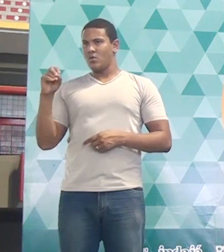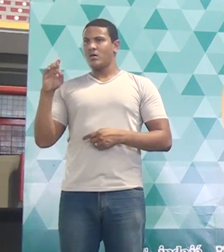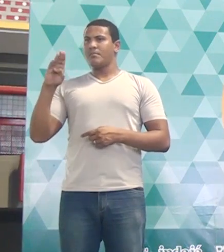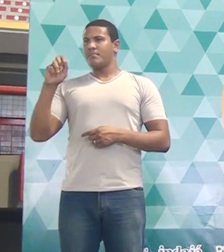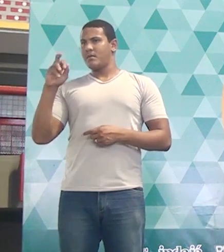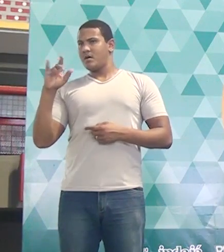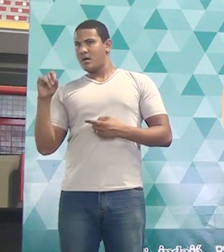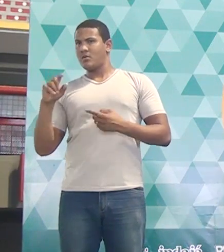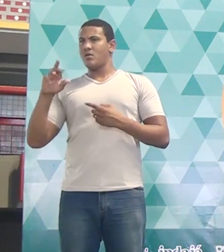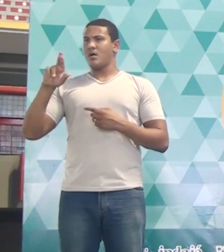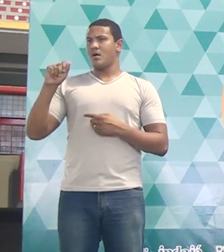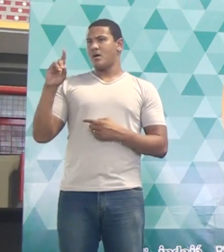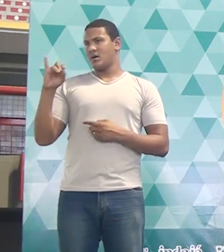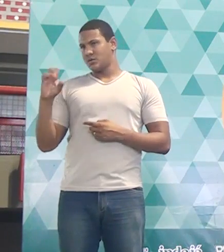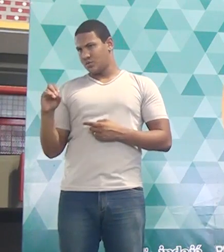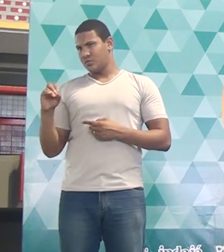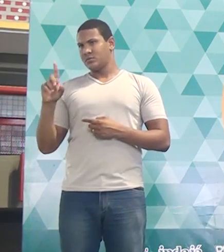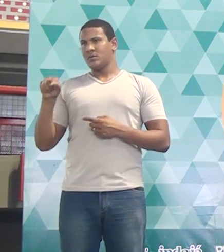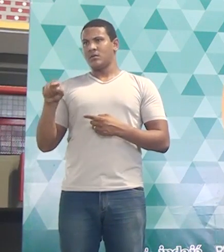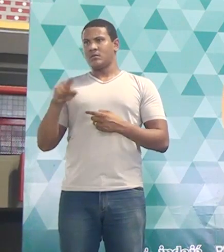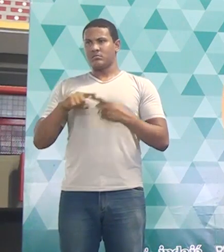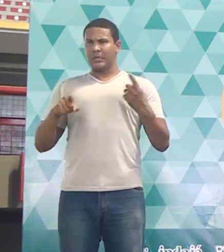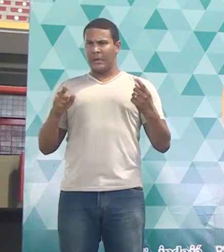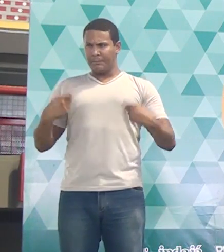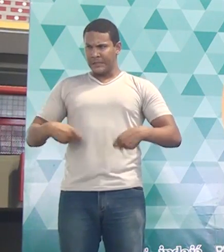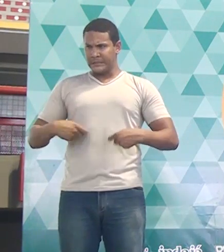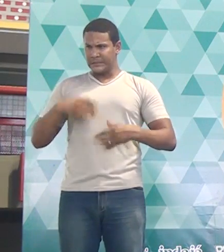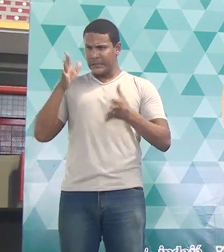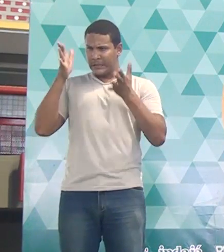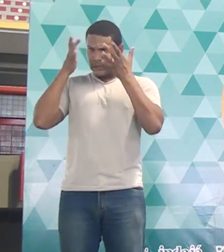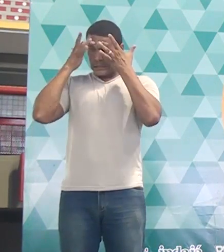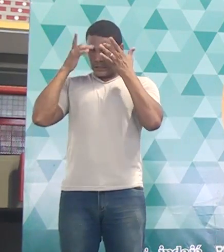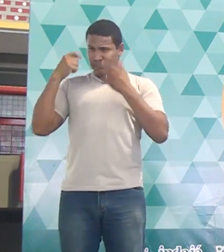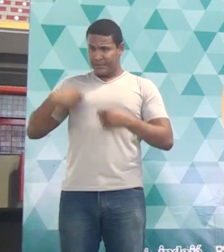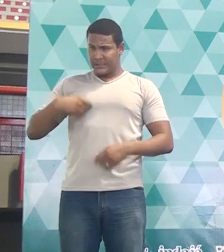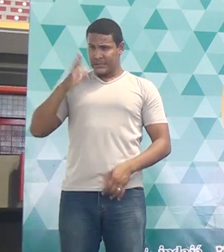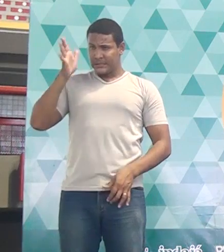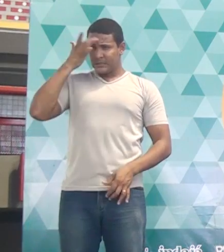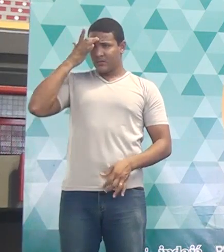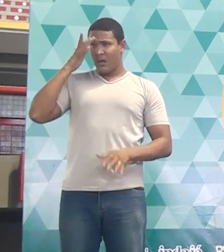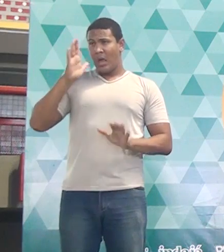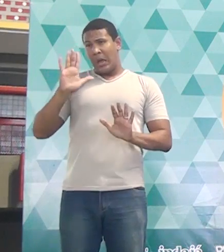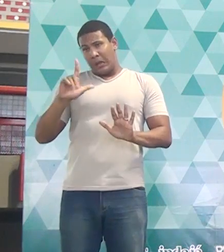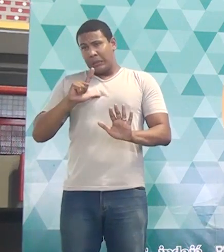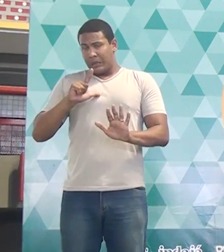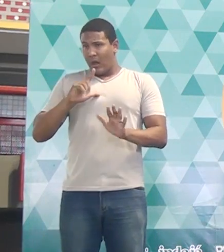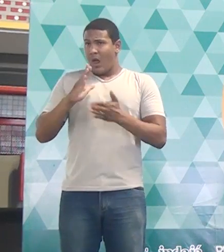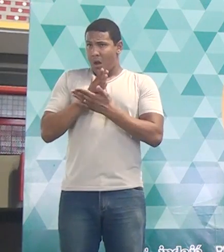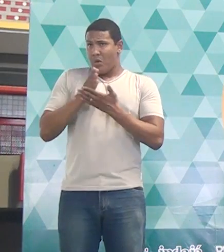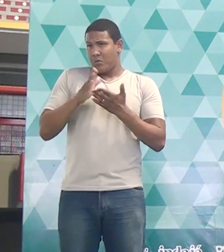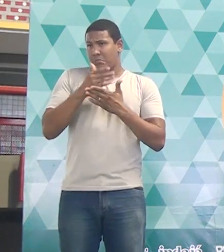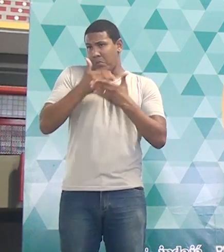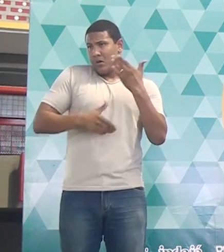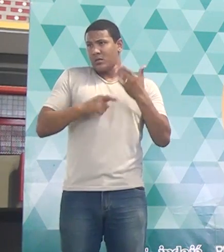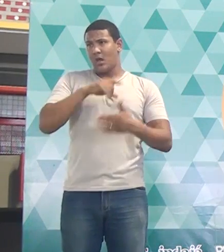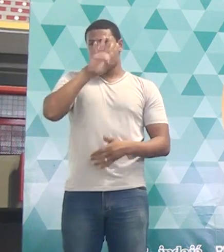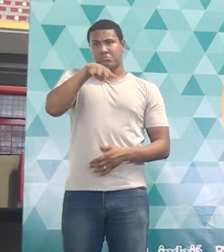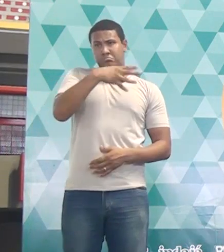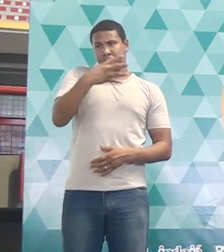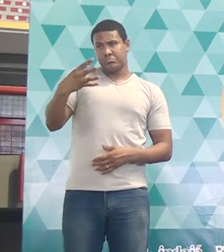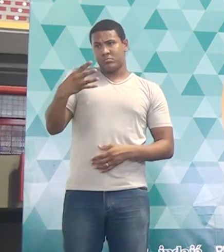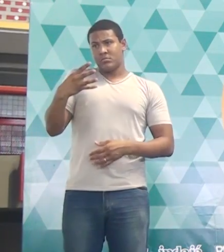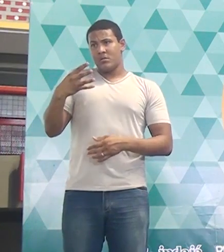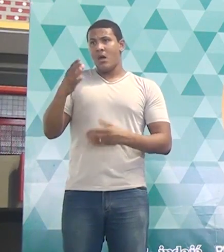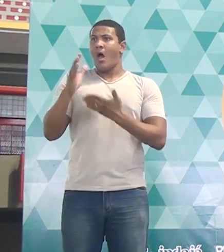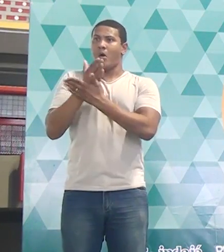professor? Bom, existem provas que trazem a tabela periódica, existem provas que não trazem. Para